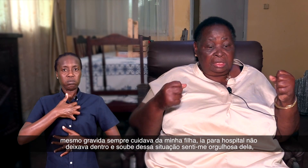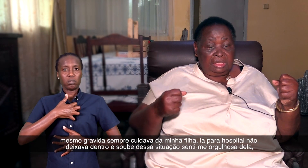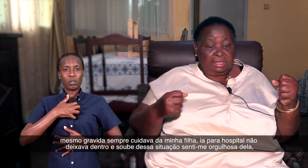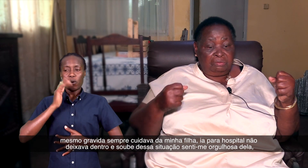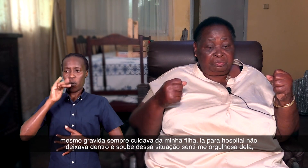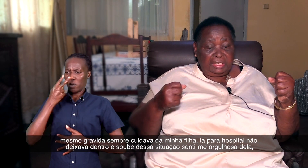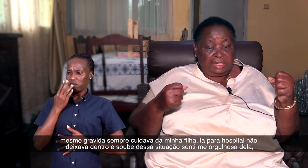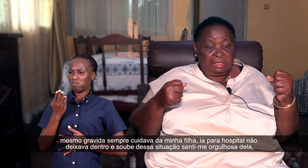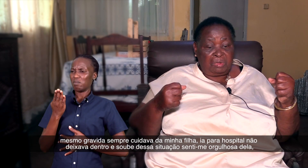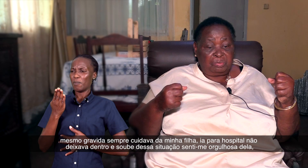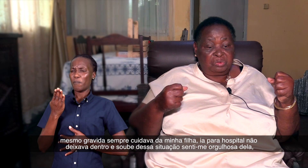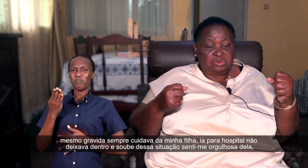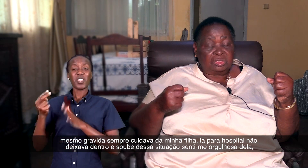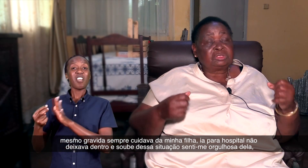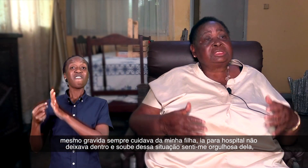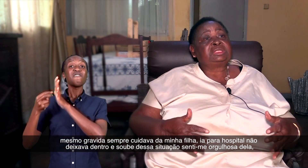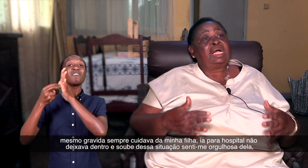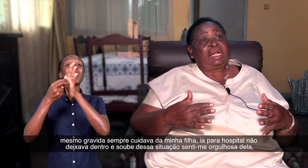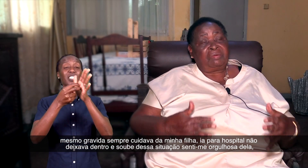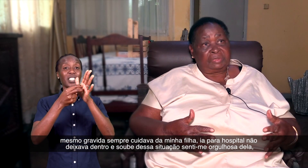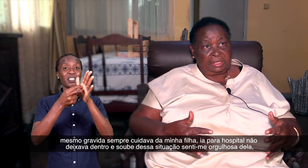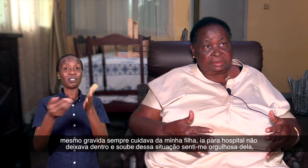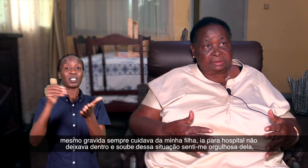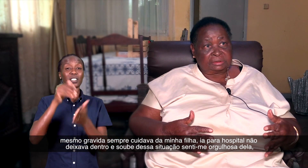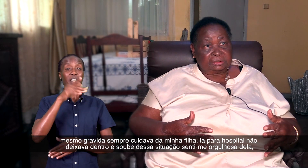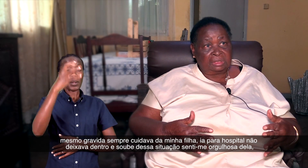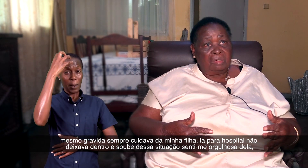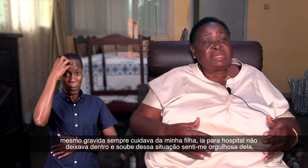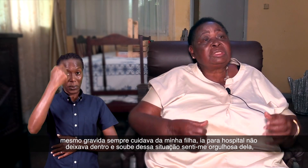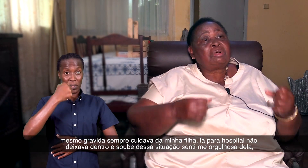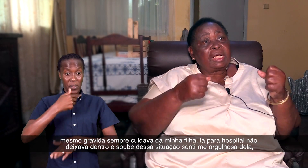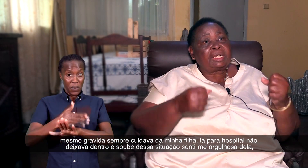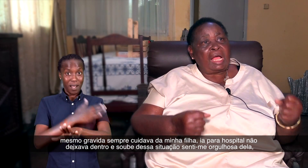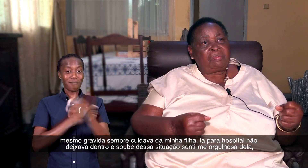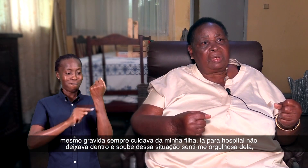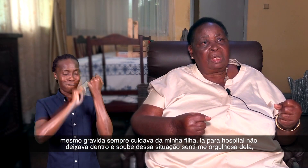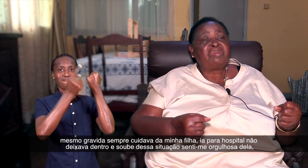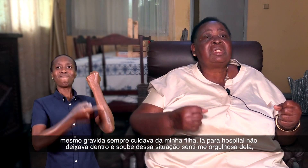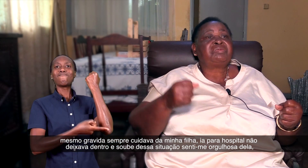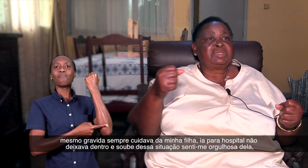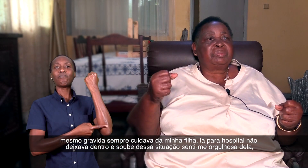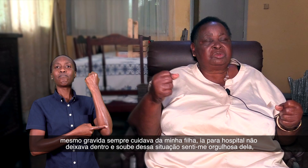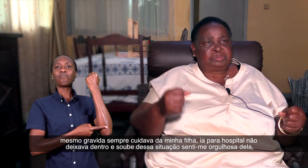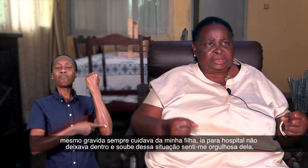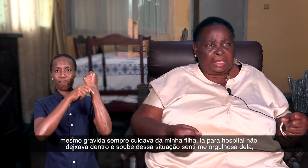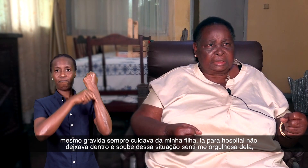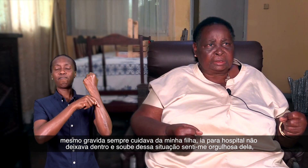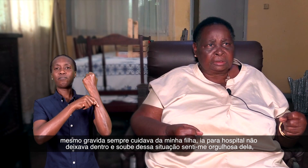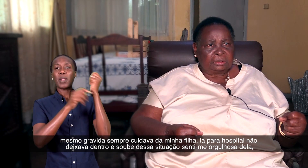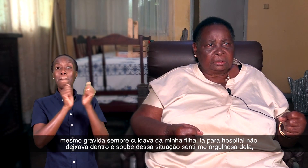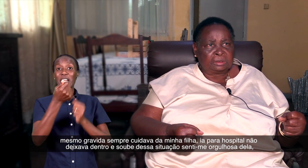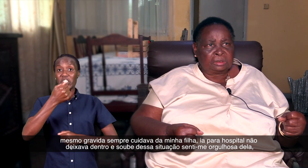Quando eu veio aqui em Maputo, eu já tinha grávida. Mas eu carregava a minha filha para o